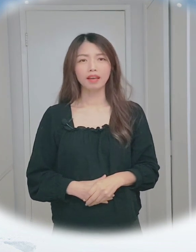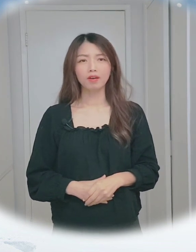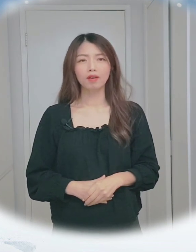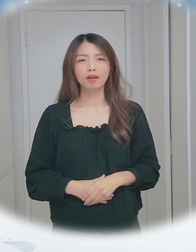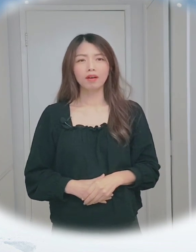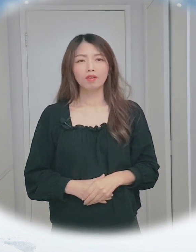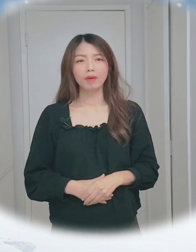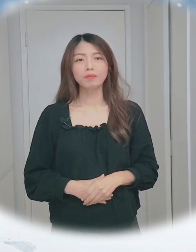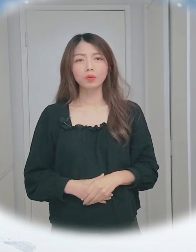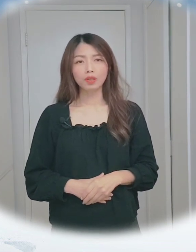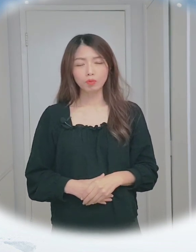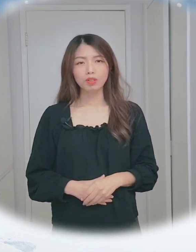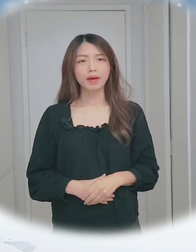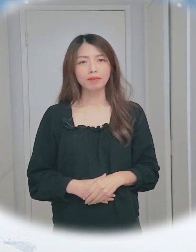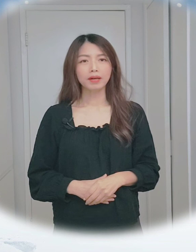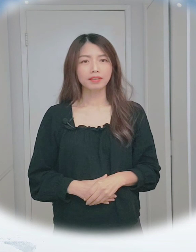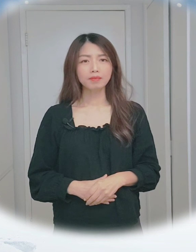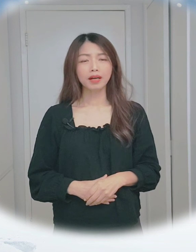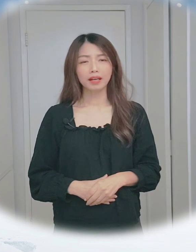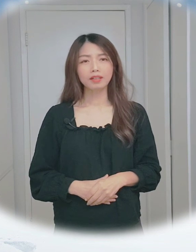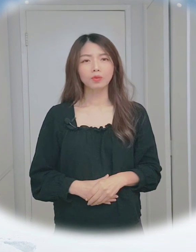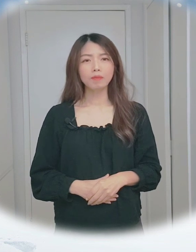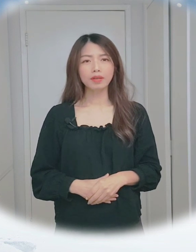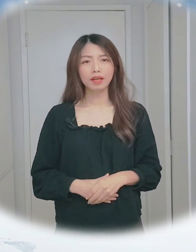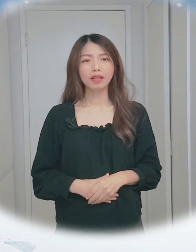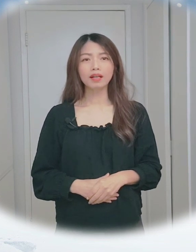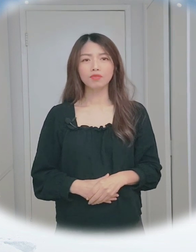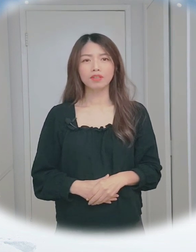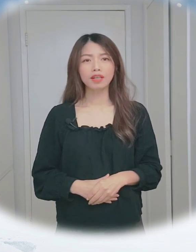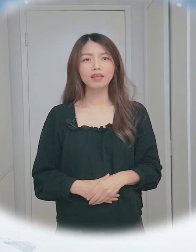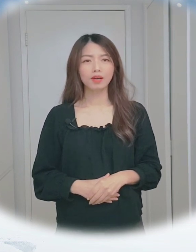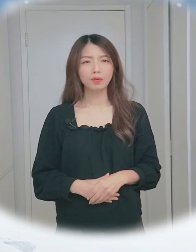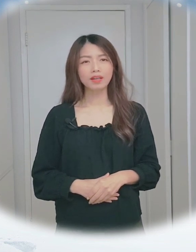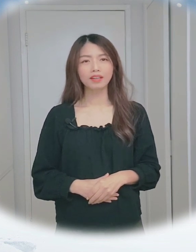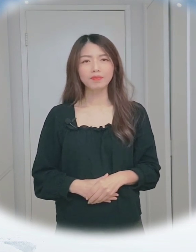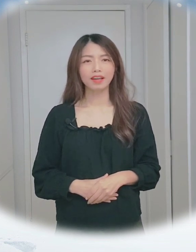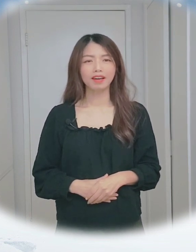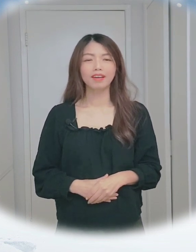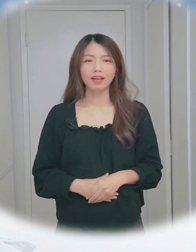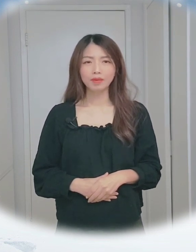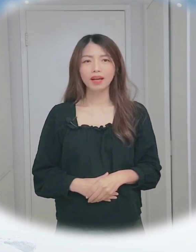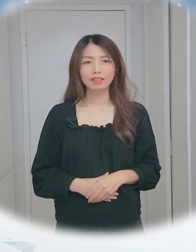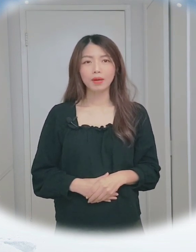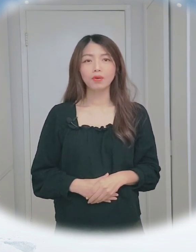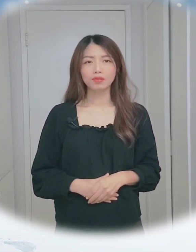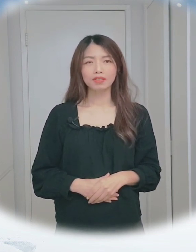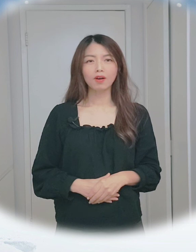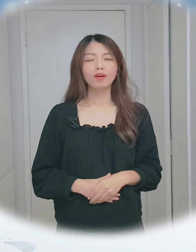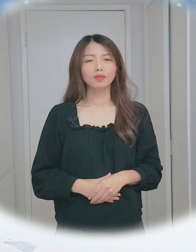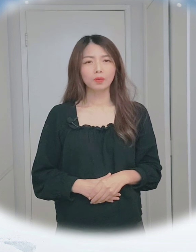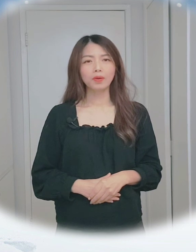끝이 났는데요. 반복되는 부분이 많은 만큼 아이들도 함께 따라할 수 있는 찬양이라고 생각을 합니다. 함께 같이